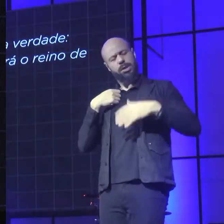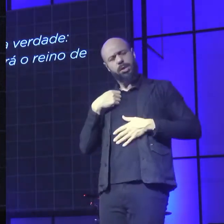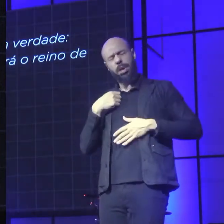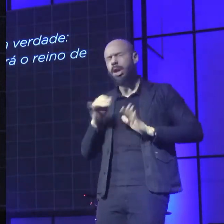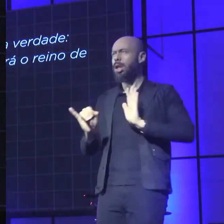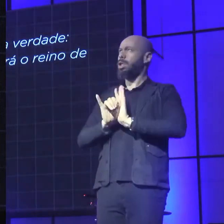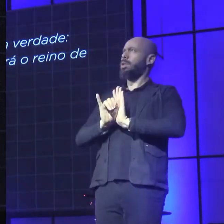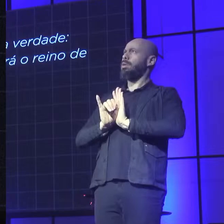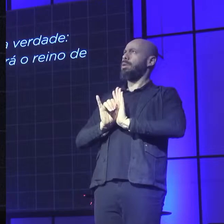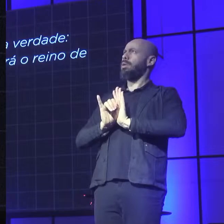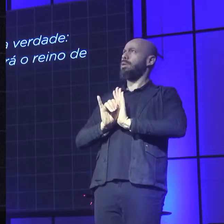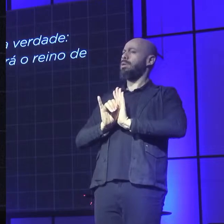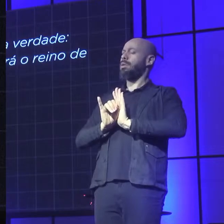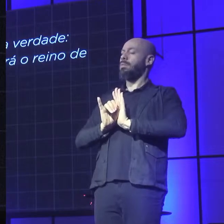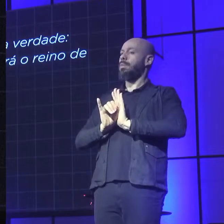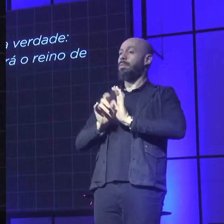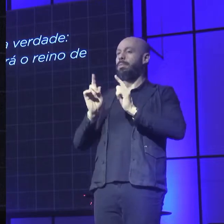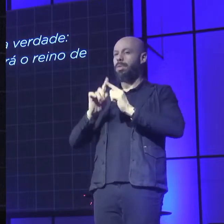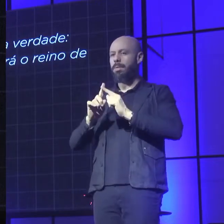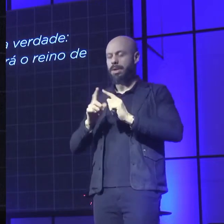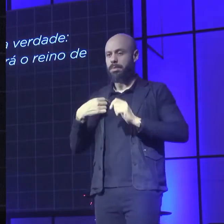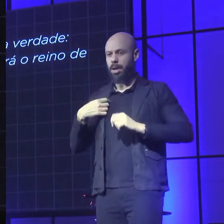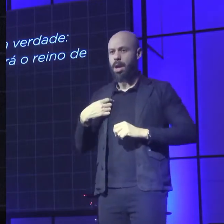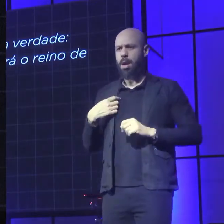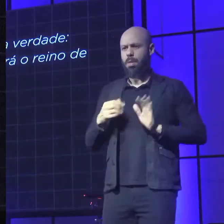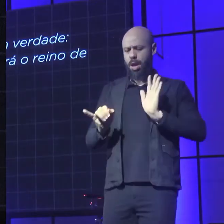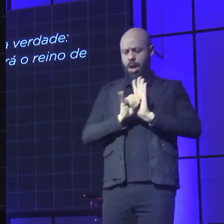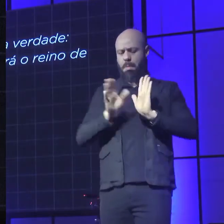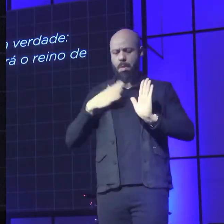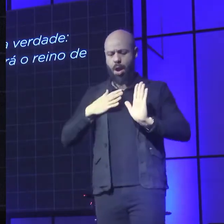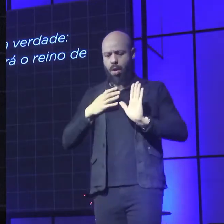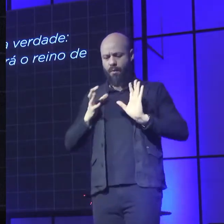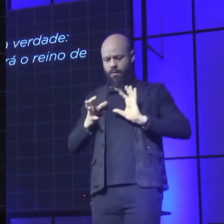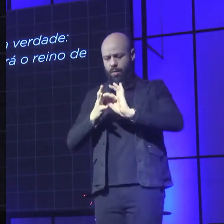identidade estava baseada na sua capacidade,